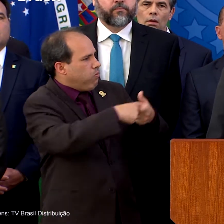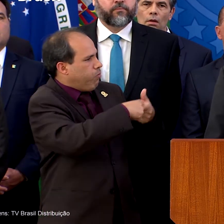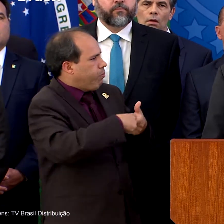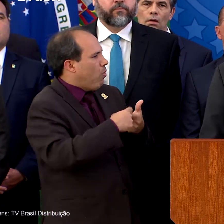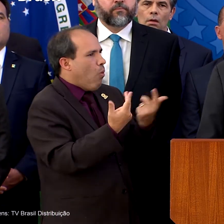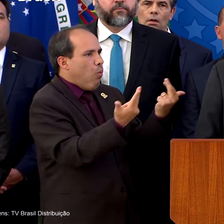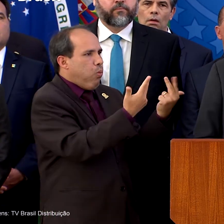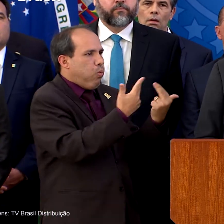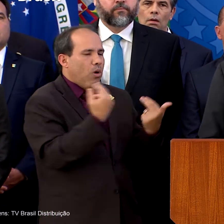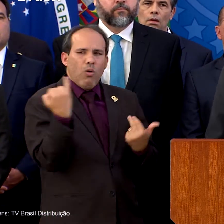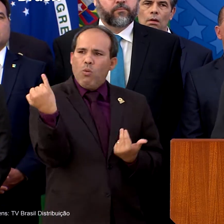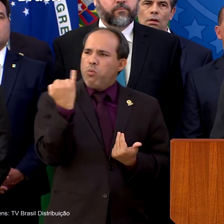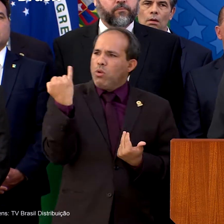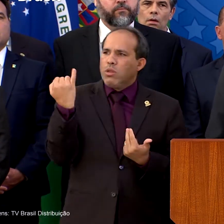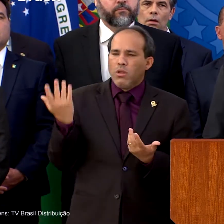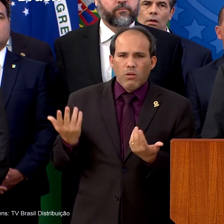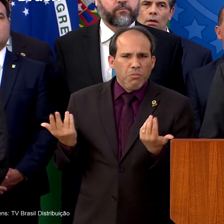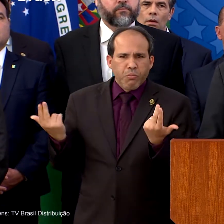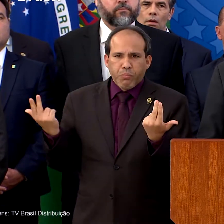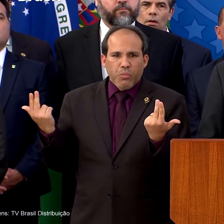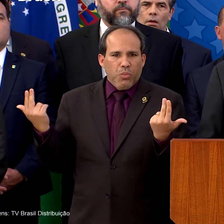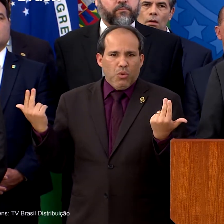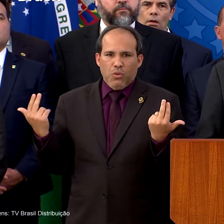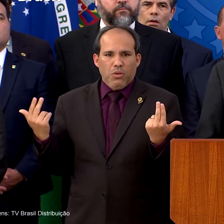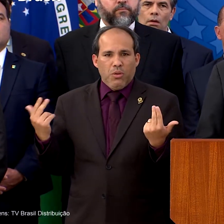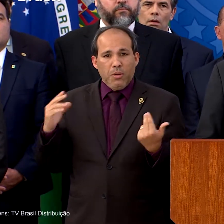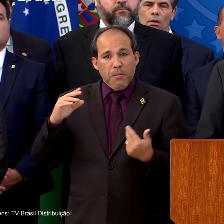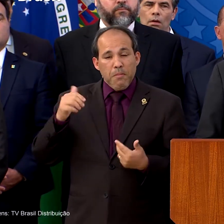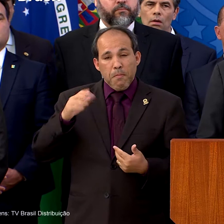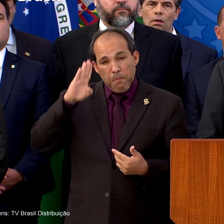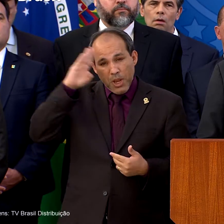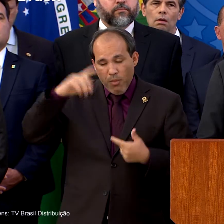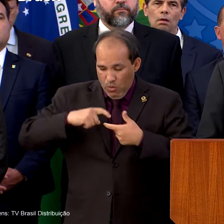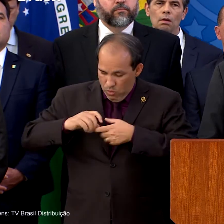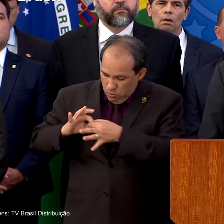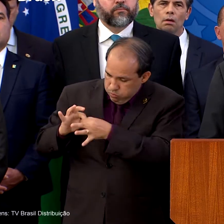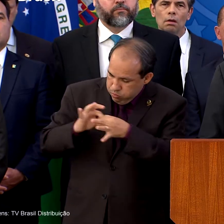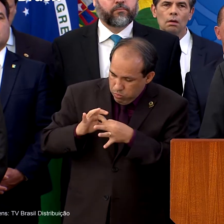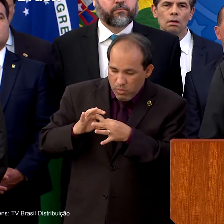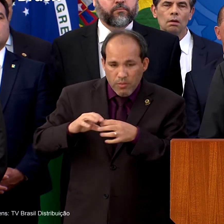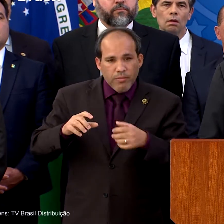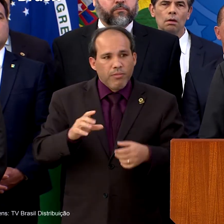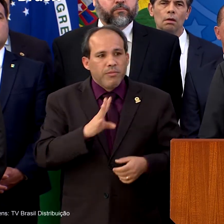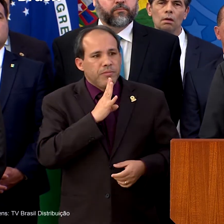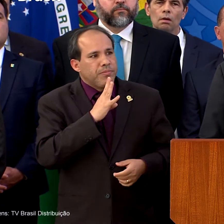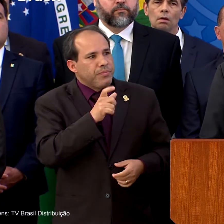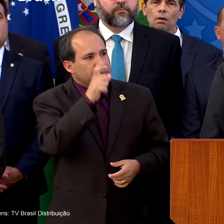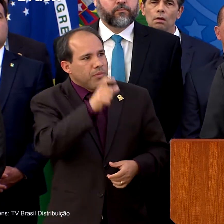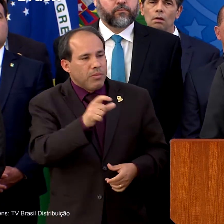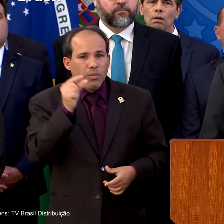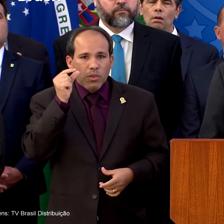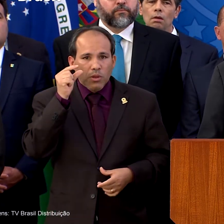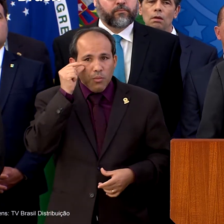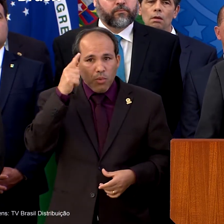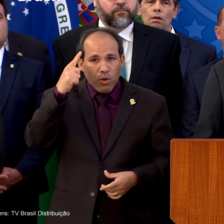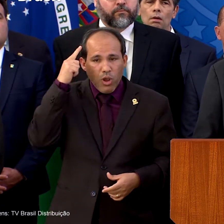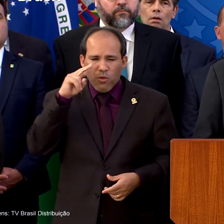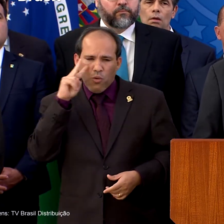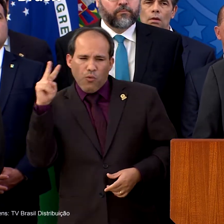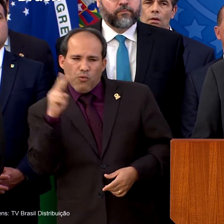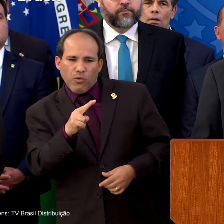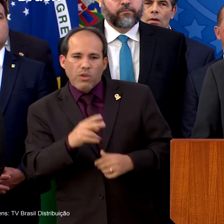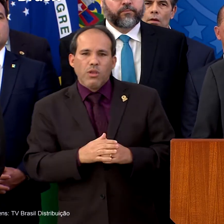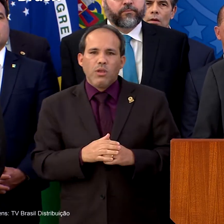corrente nenhum elo é mais forte que a própria corrente o paulo guedes e quando eu vi